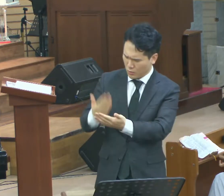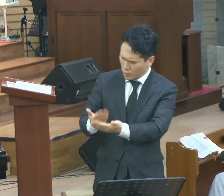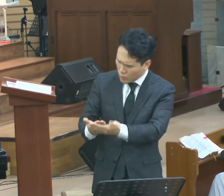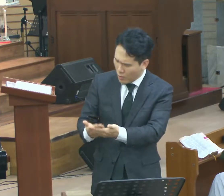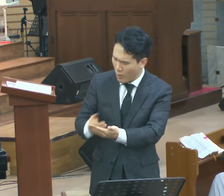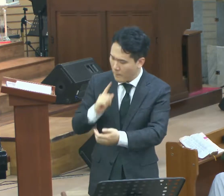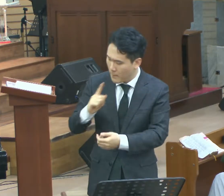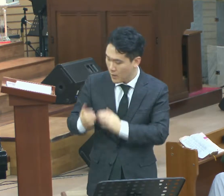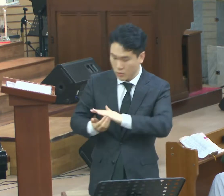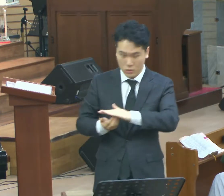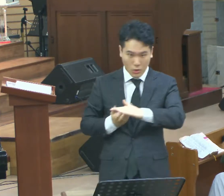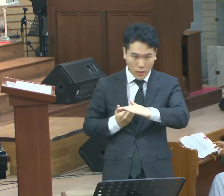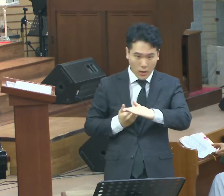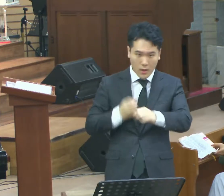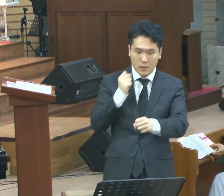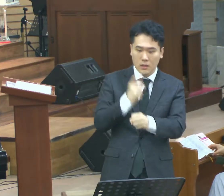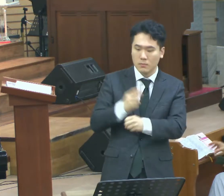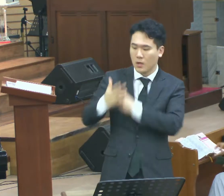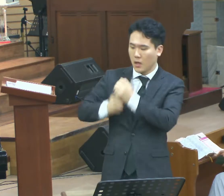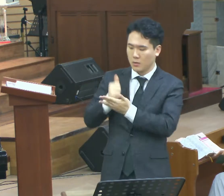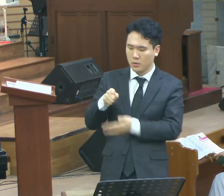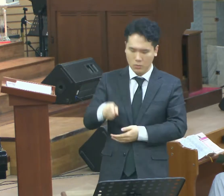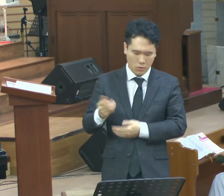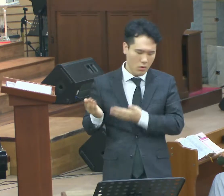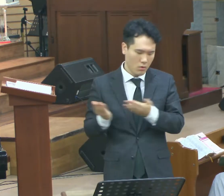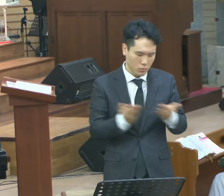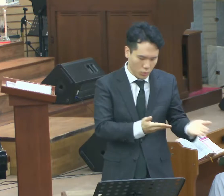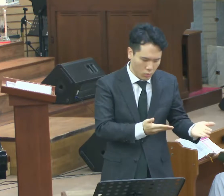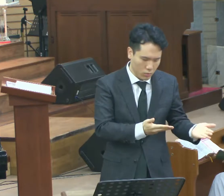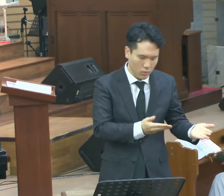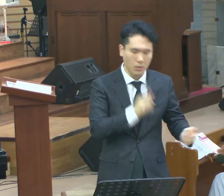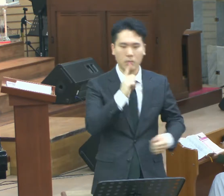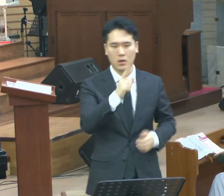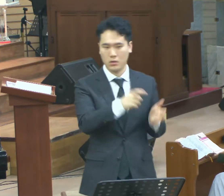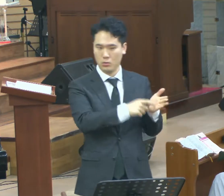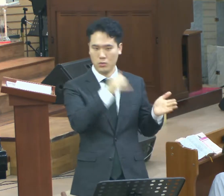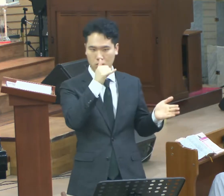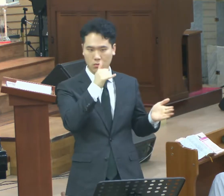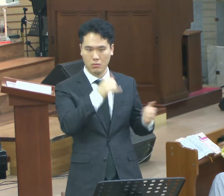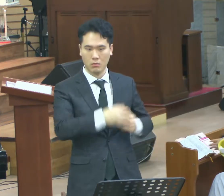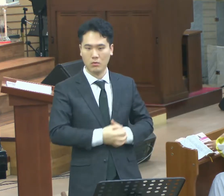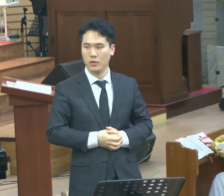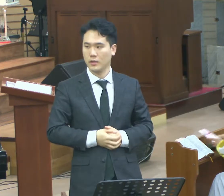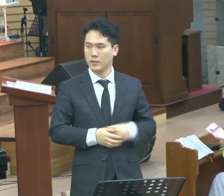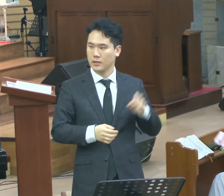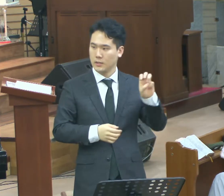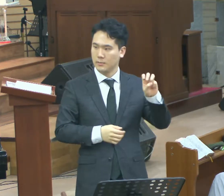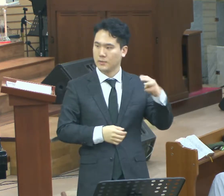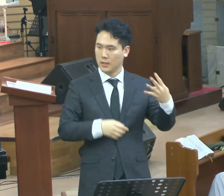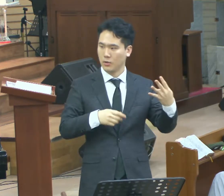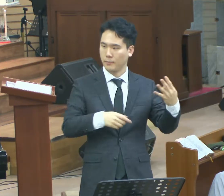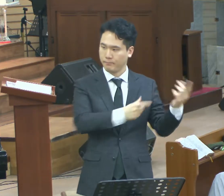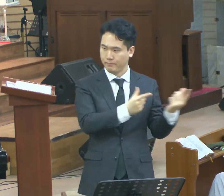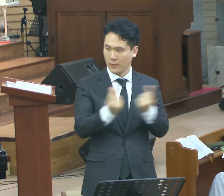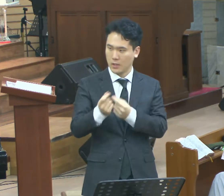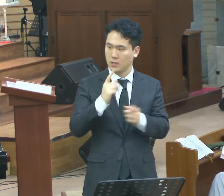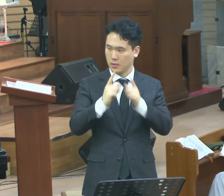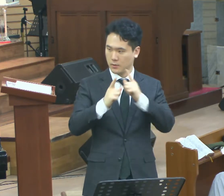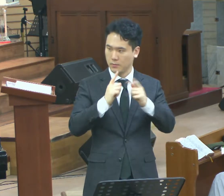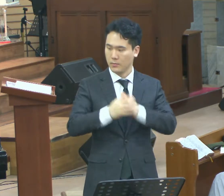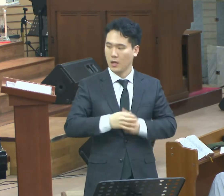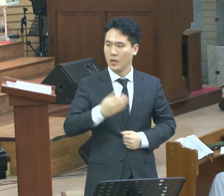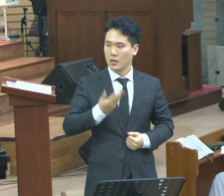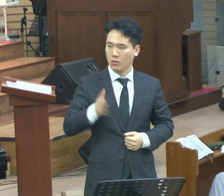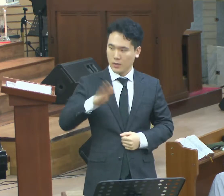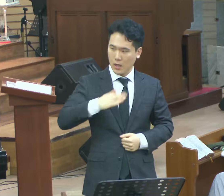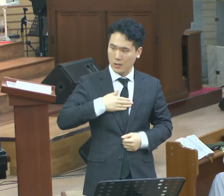그것이 민수기 14장 24절이에요. 자, 앞에 보시고 다시 한번 읽겠습니다. 시작. 그러나